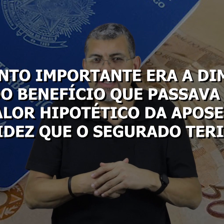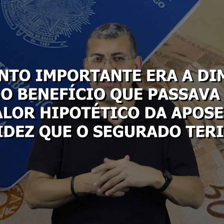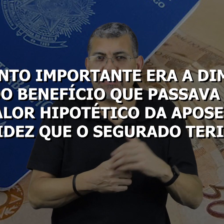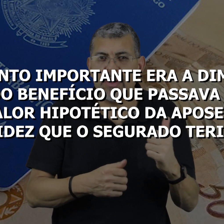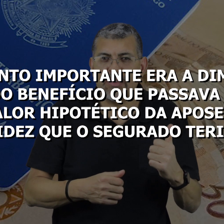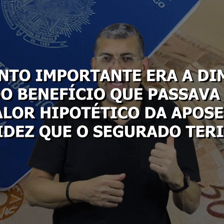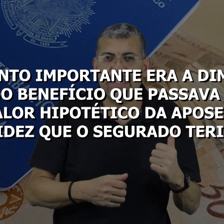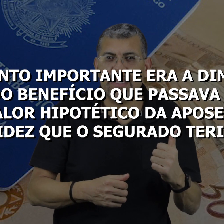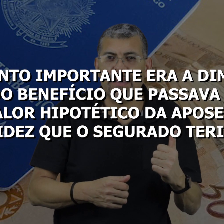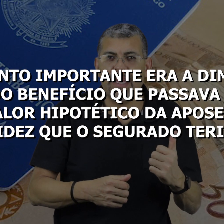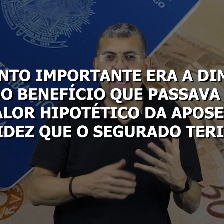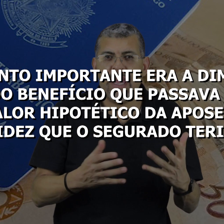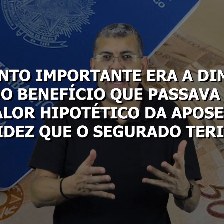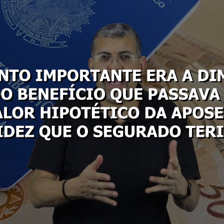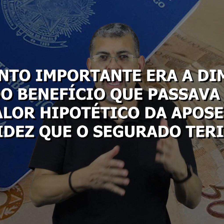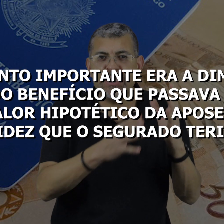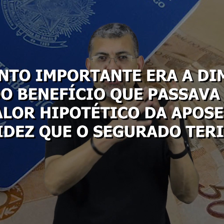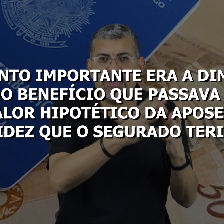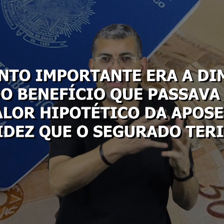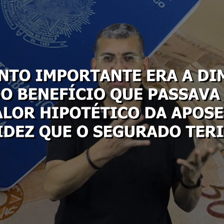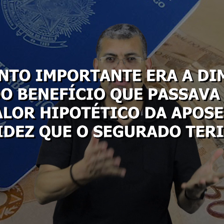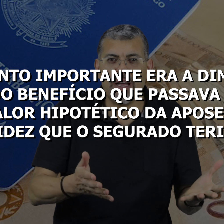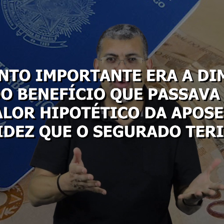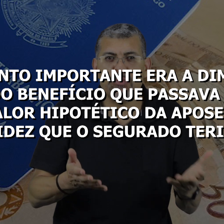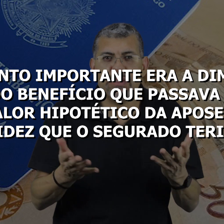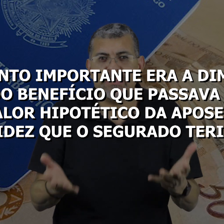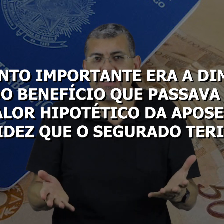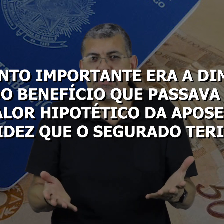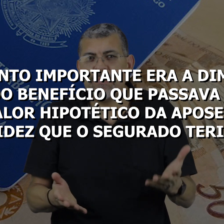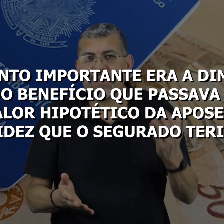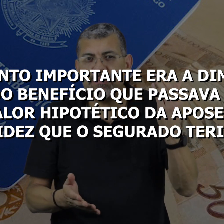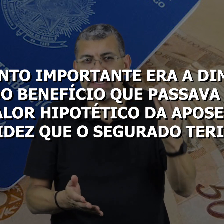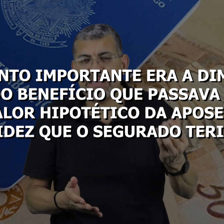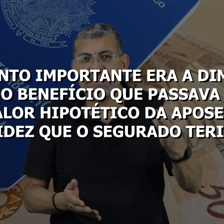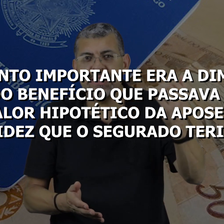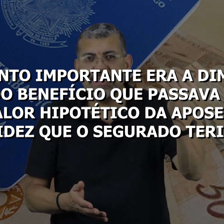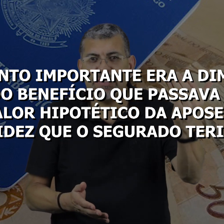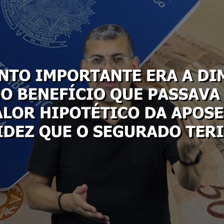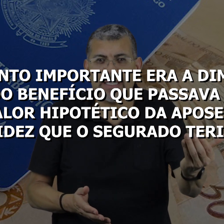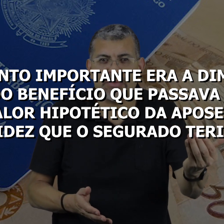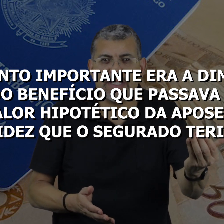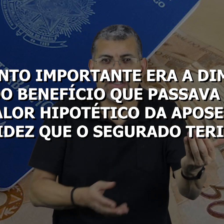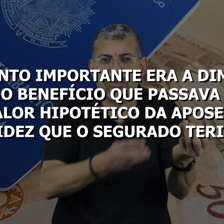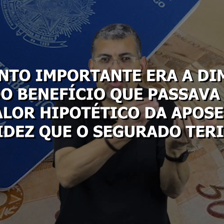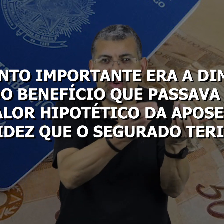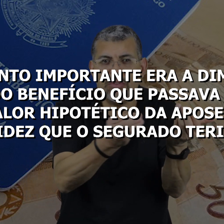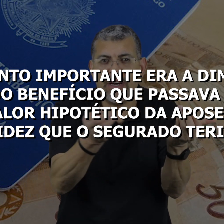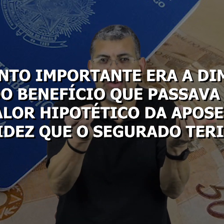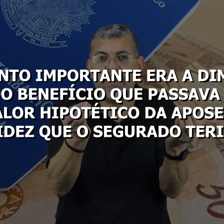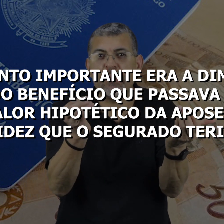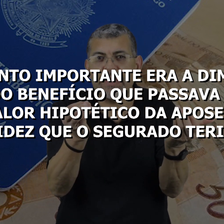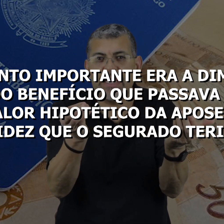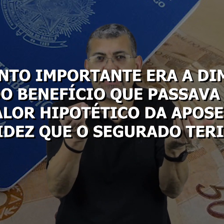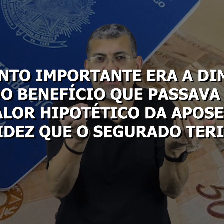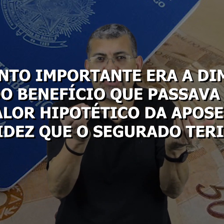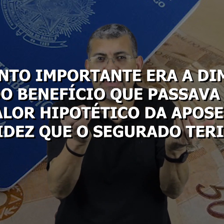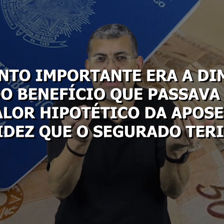provisória para 105 foi jogado é era admissão do valor do benefício que passava a ser de cinquenta por cento sobre o valor hipotético da